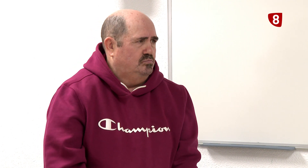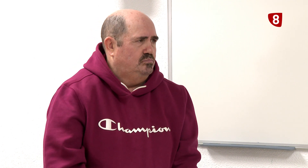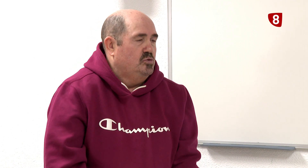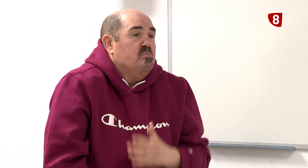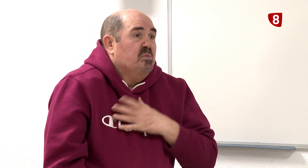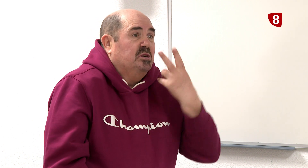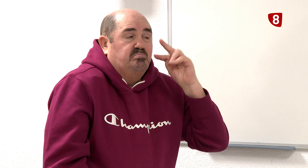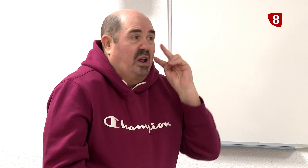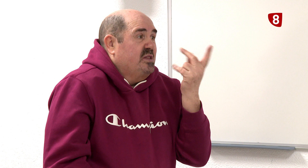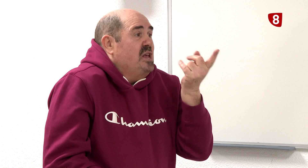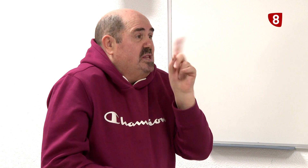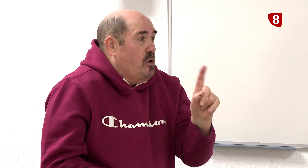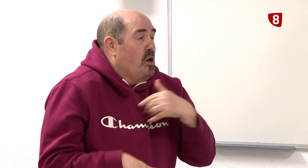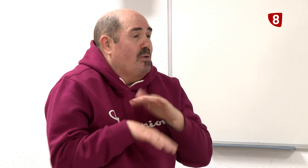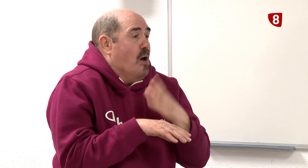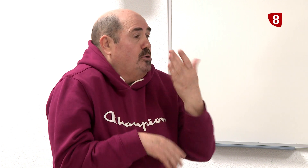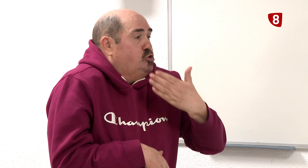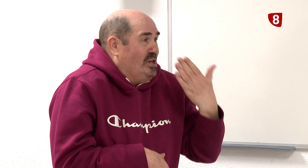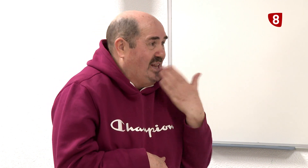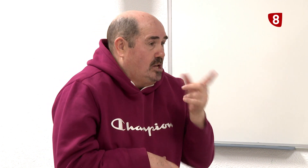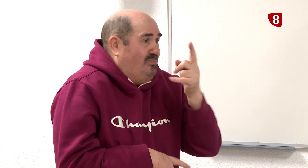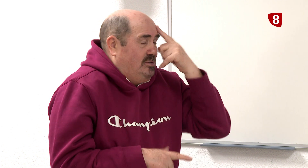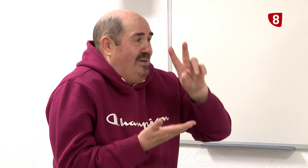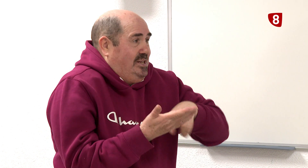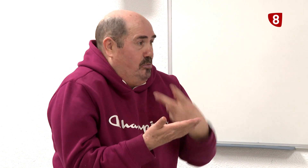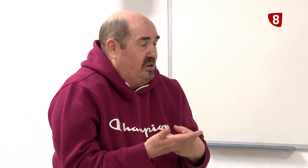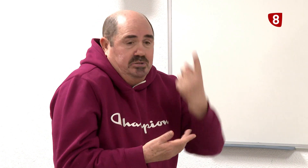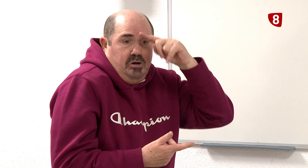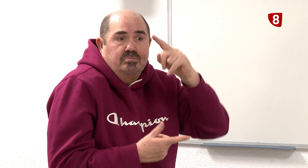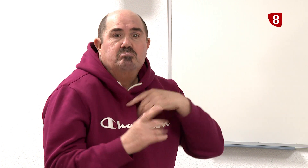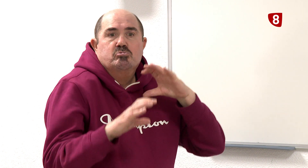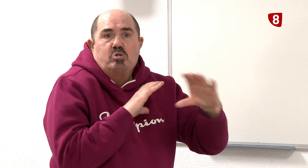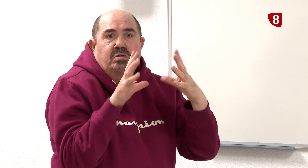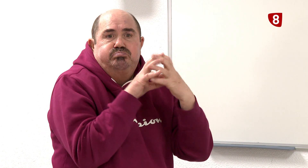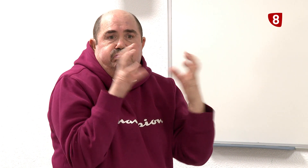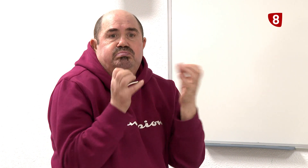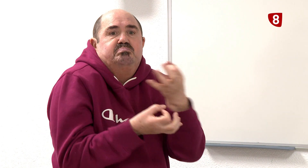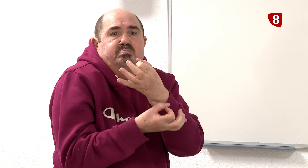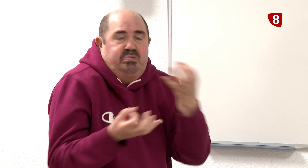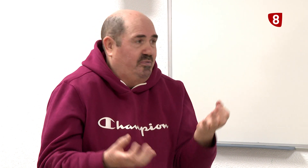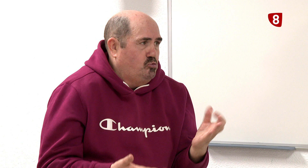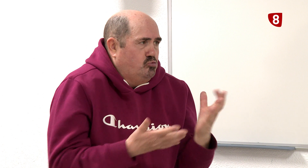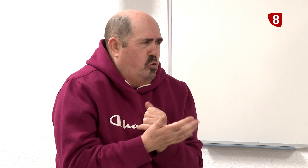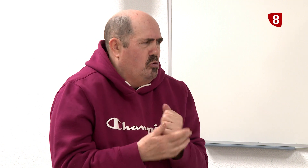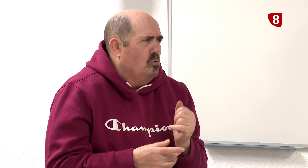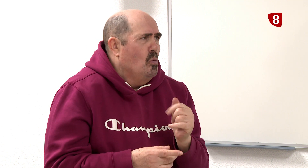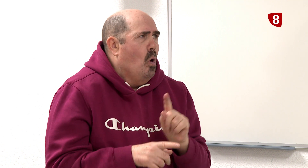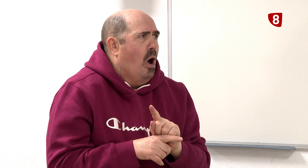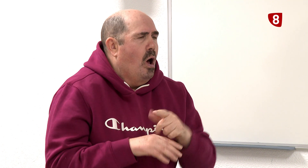es muy difícil. Para mí, con amigos oyentes también y con intérpretes, la verdad es que nos entendemos muy bien y no tengo así